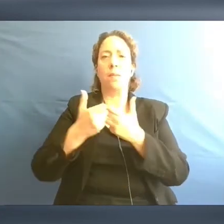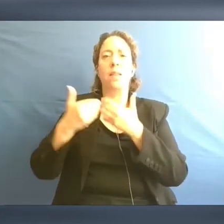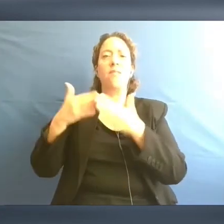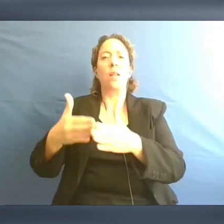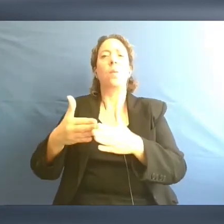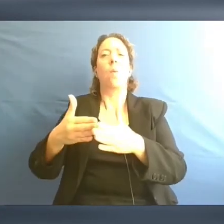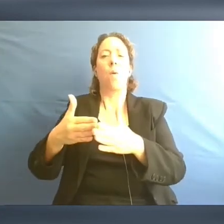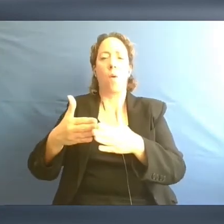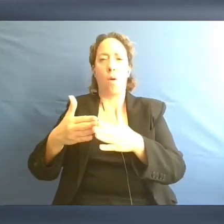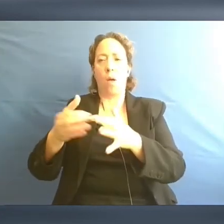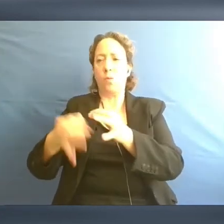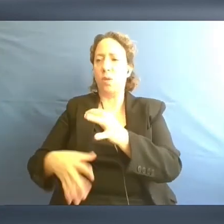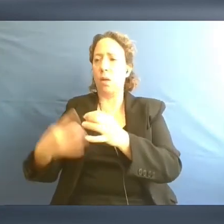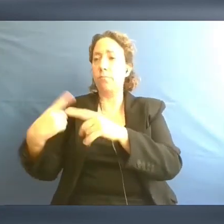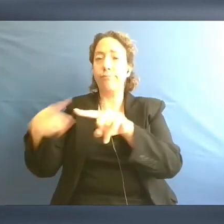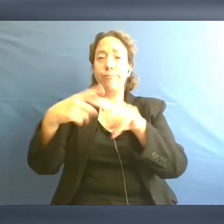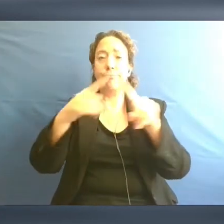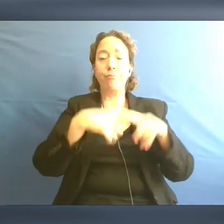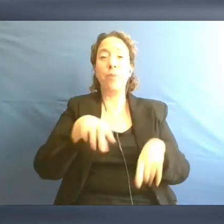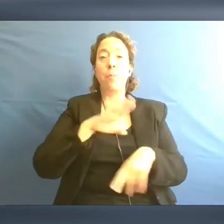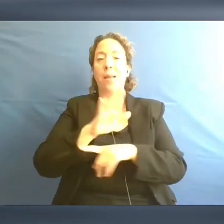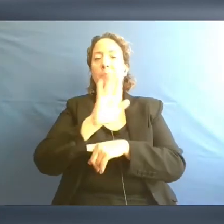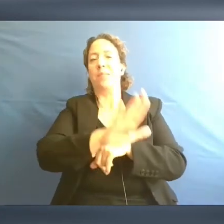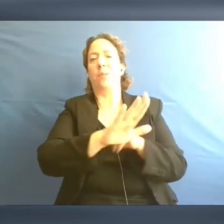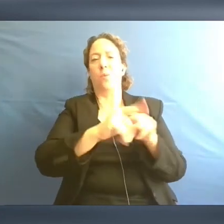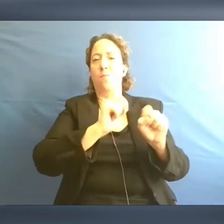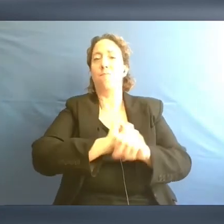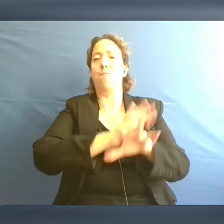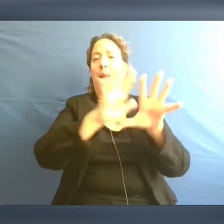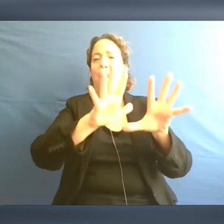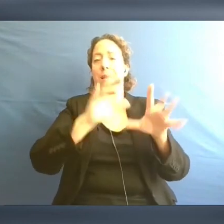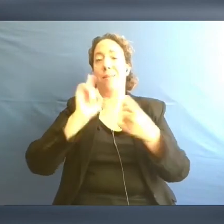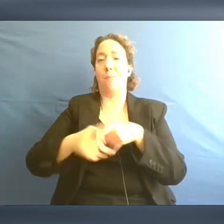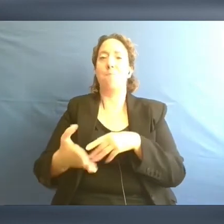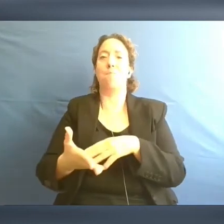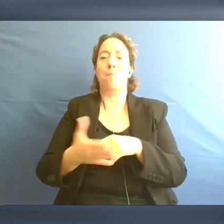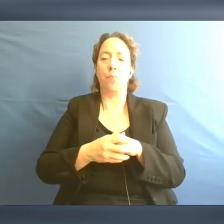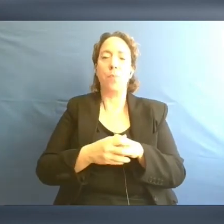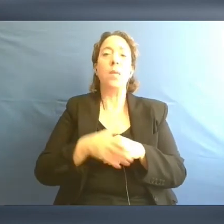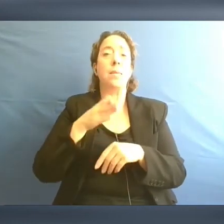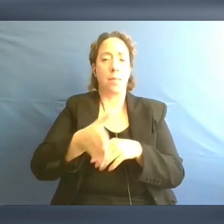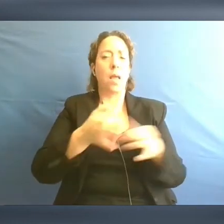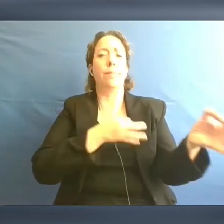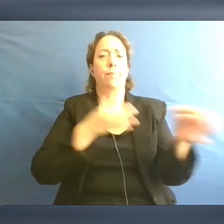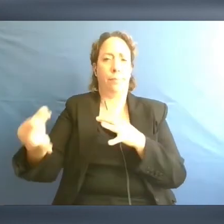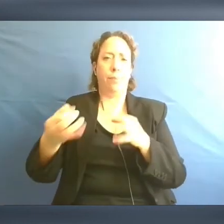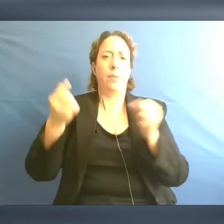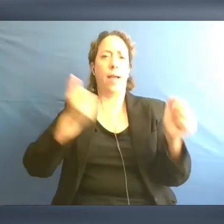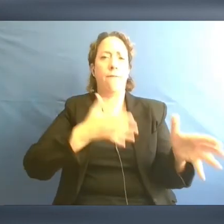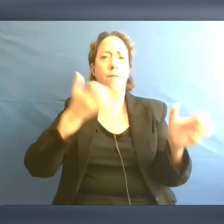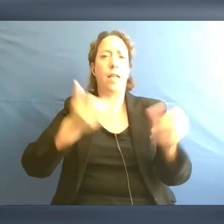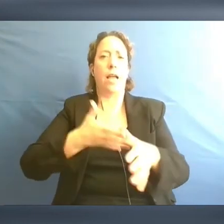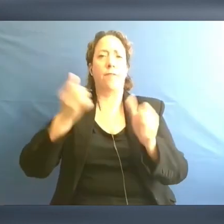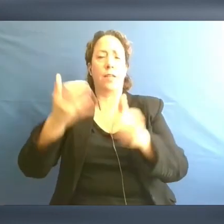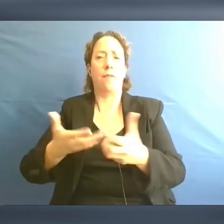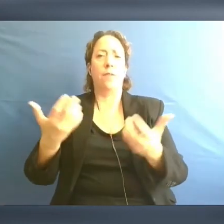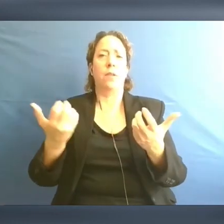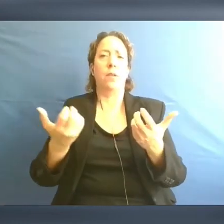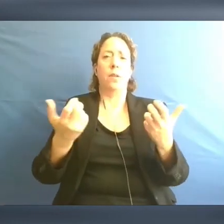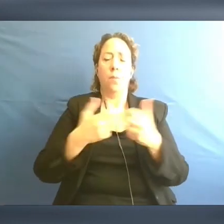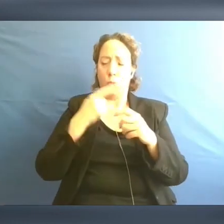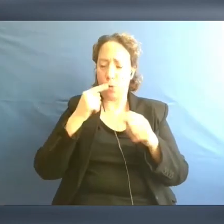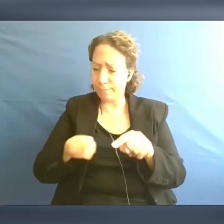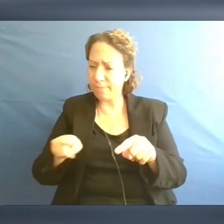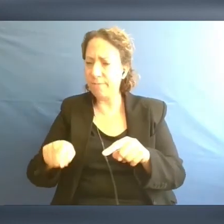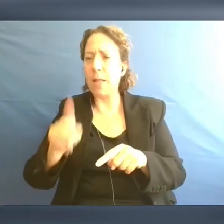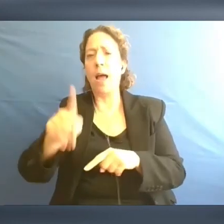le même résultat, c'est parce que la spécification n'est pas très claire sur ce point-là. Ça nous arrive assez régulièrement d'ouvrir des tickets pour demander